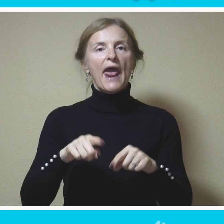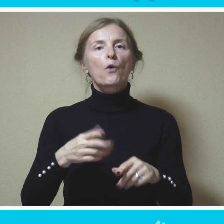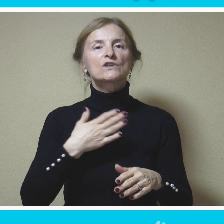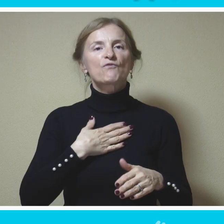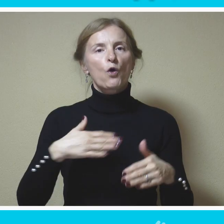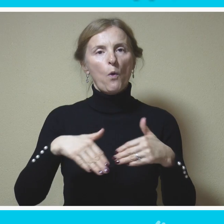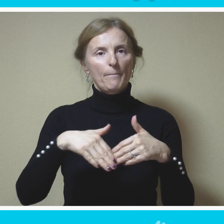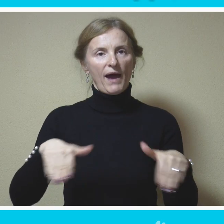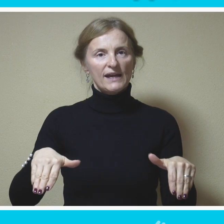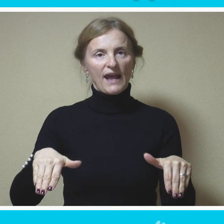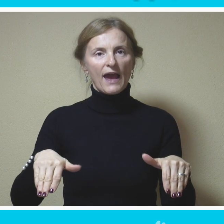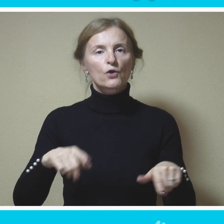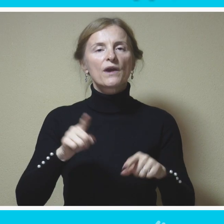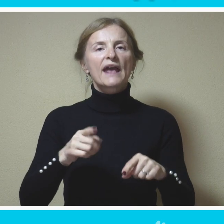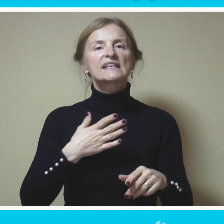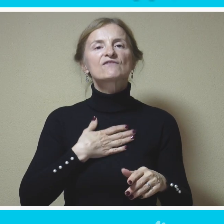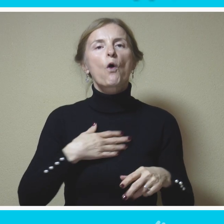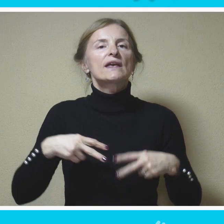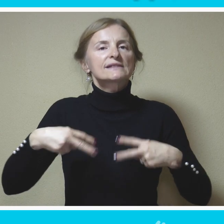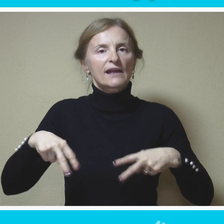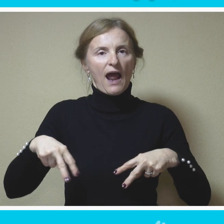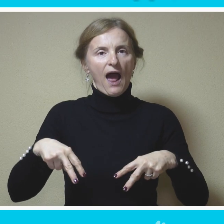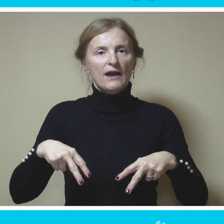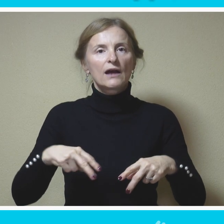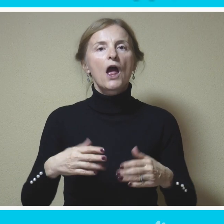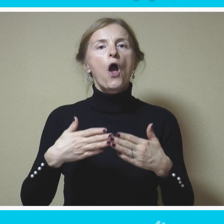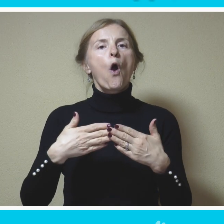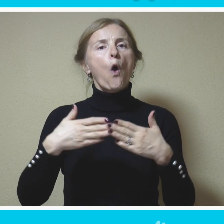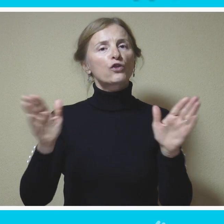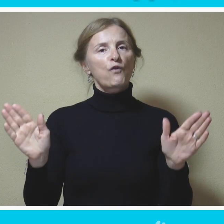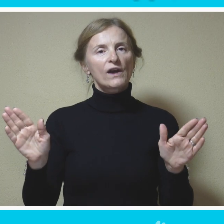prevaziđe neku svoju barijeru, neki svoj strah,